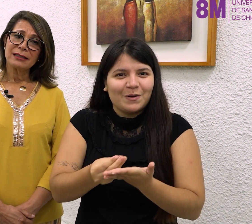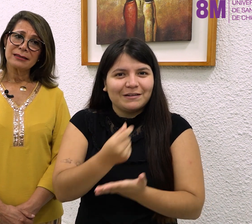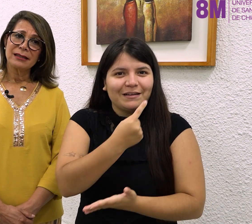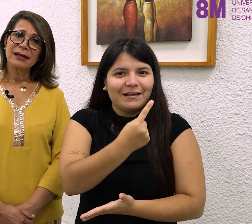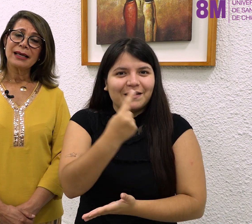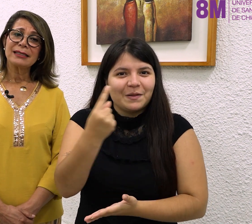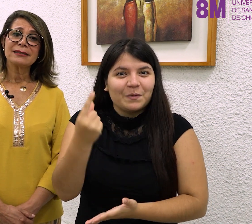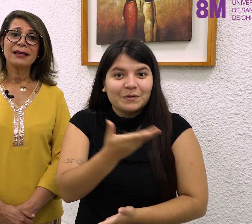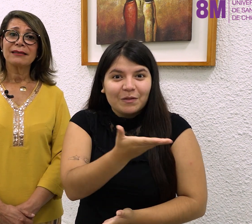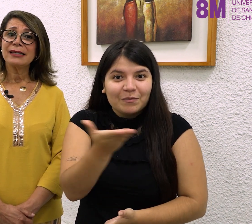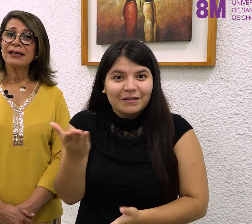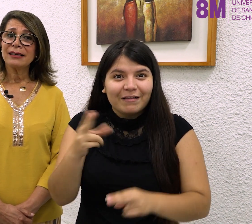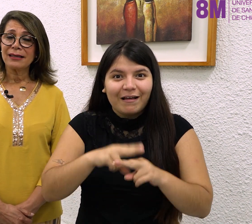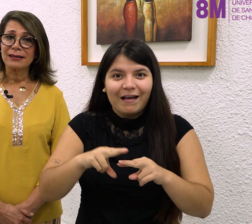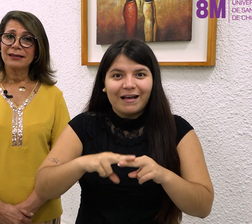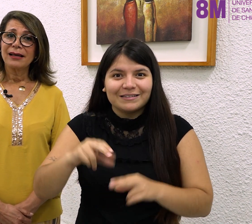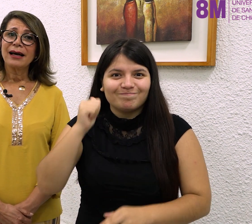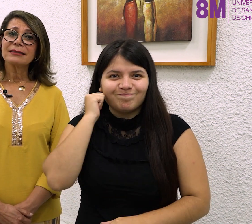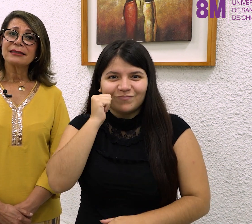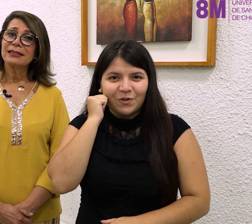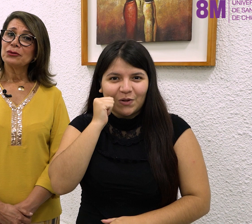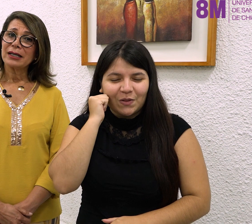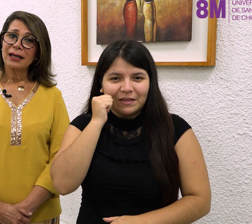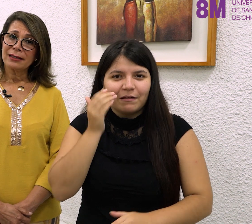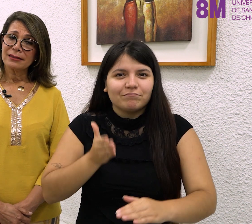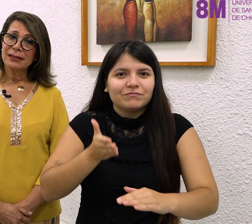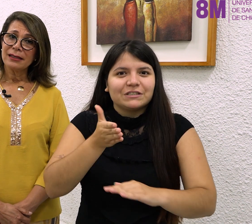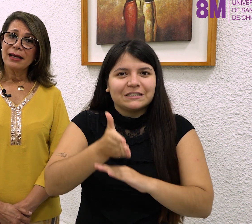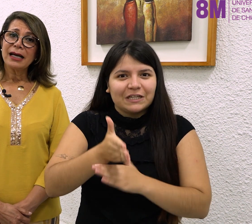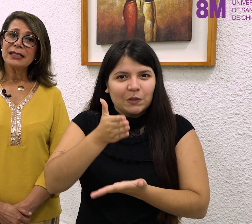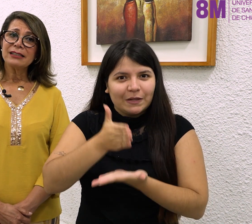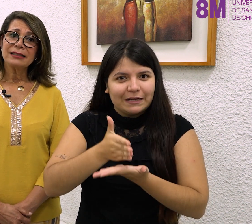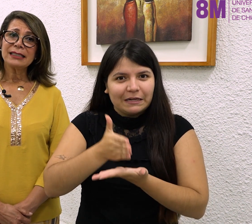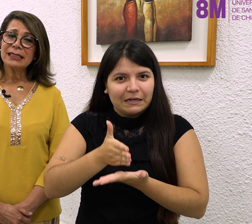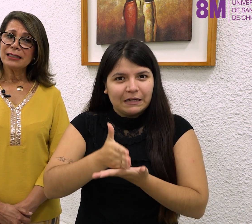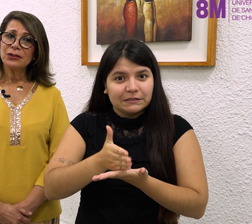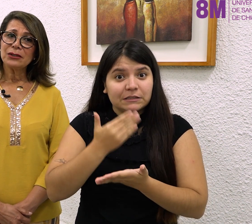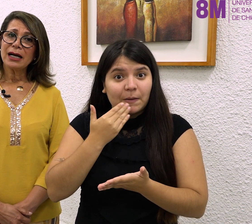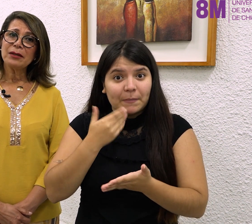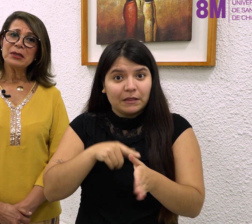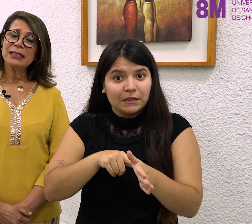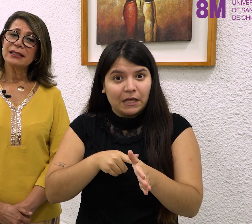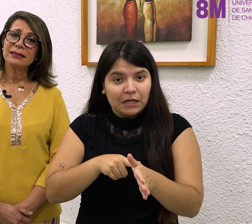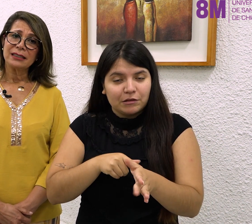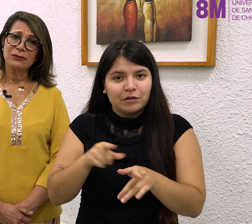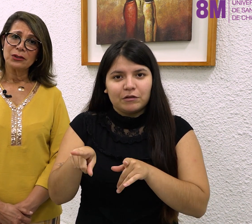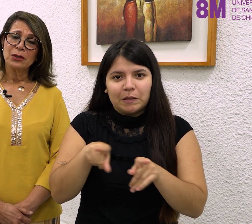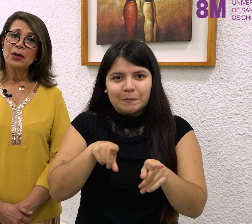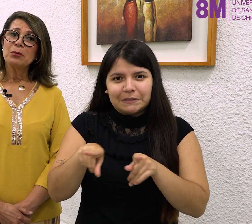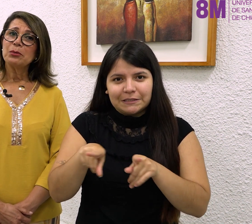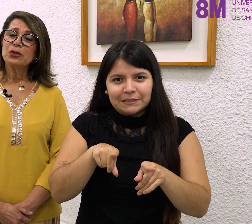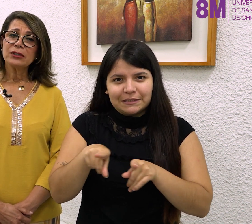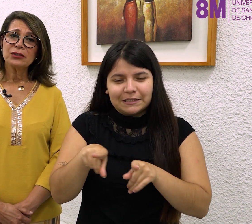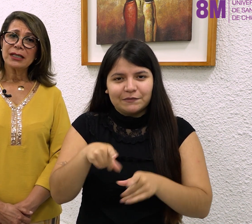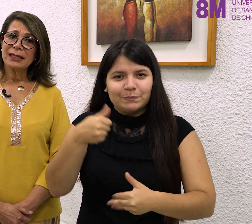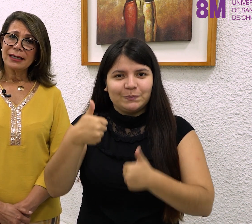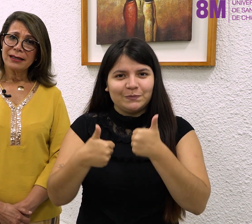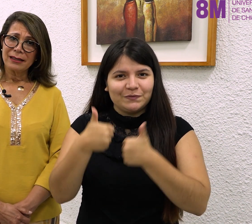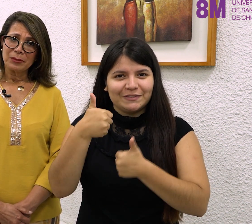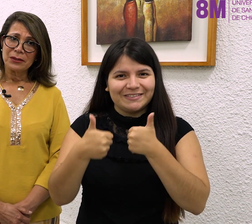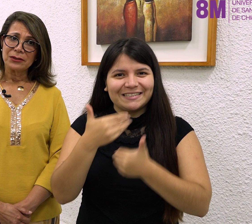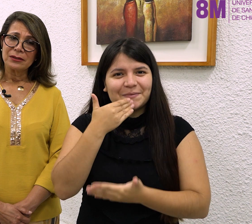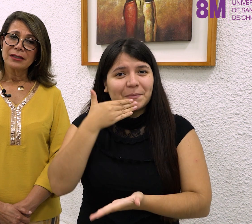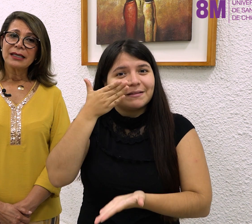de ustedes realiza día a día, asistiendo a clase a nivel técnico, administrativo, profesional